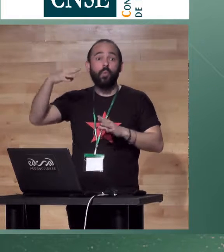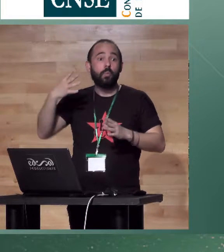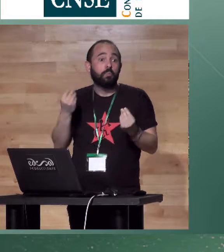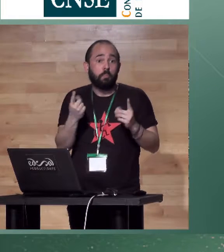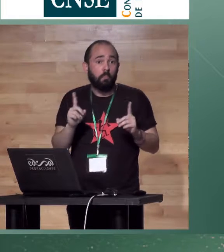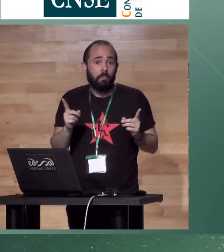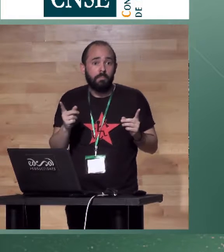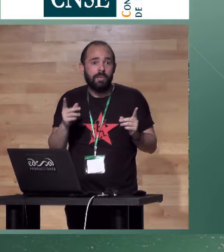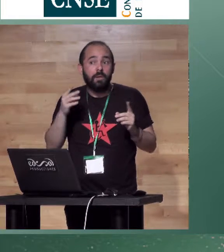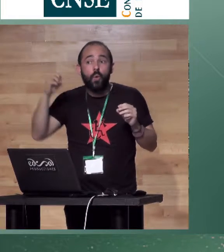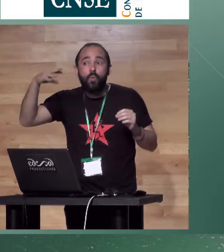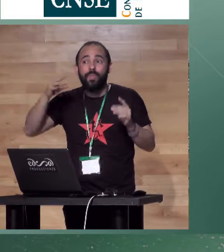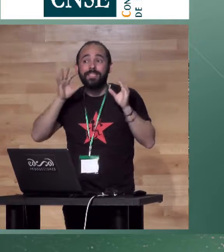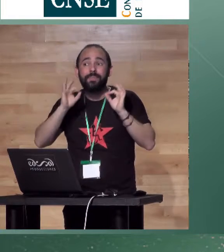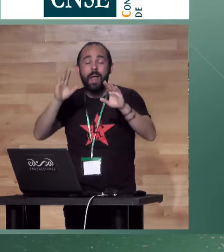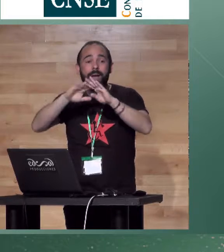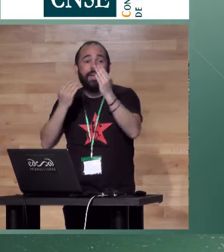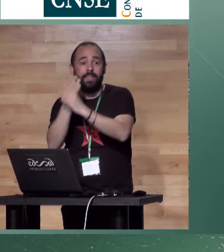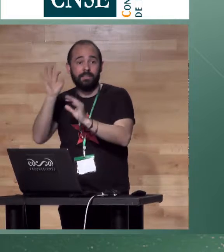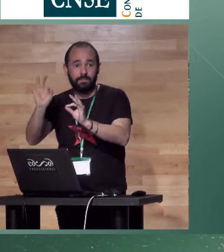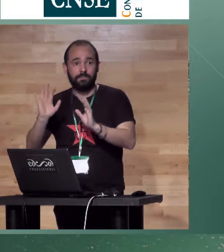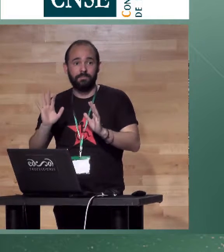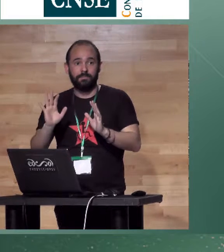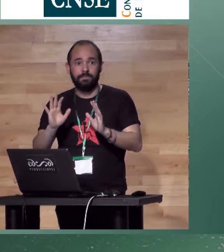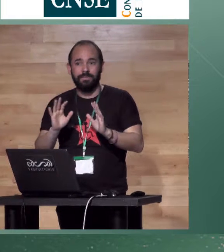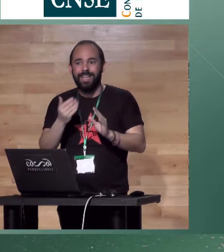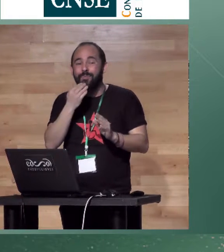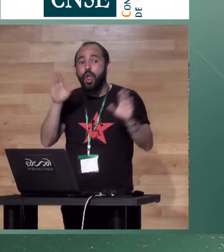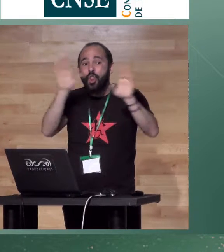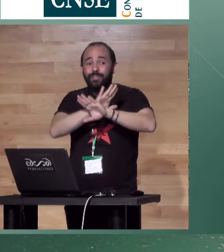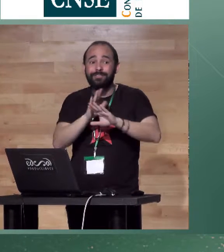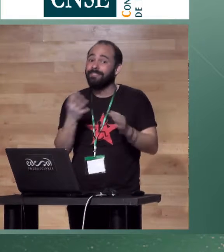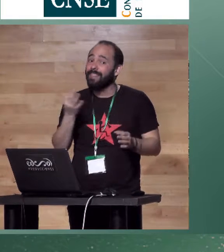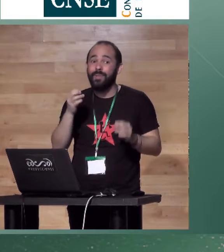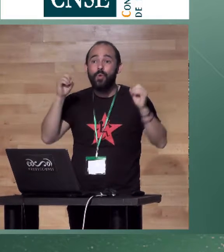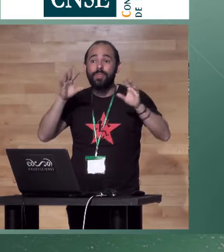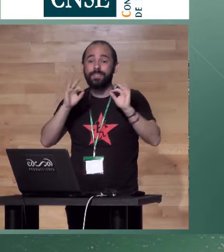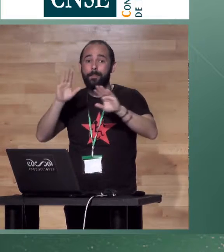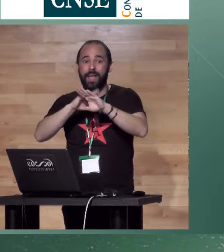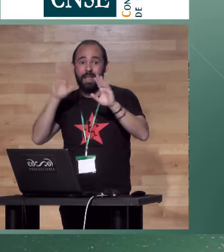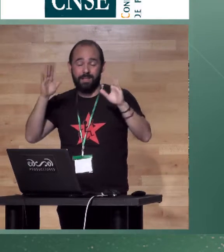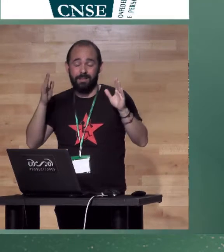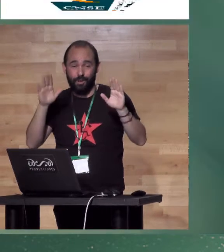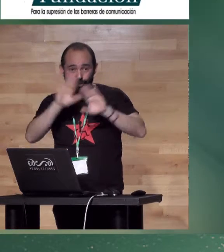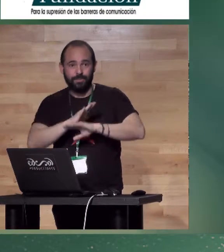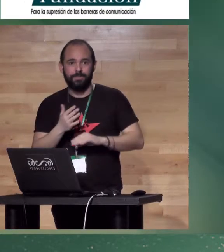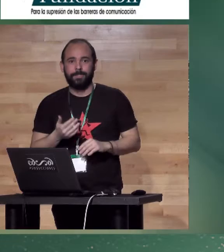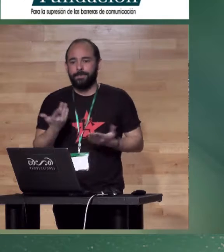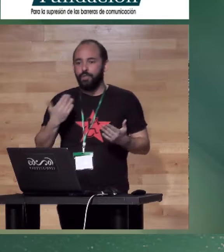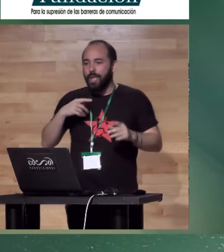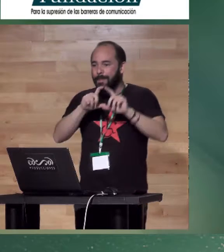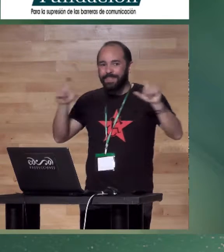Día significa que hay iluminación. Que hay iluminación natural, a lo mejor, y que se necesita esa iluminación. Si pone